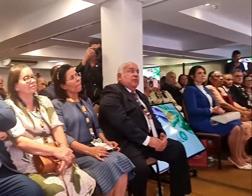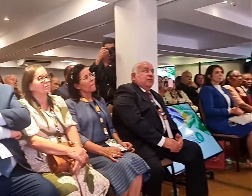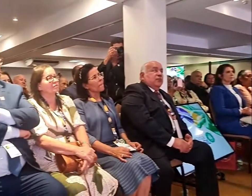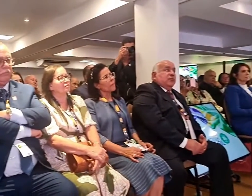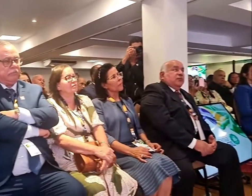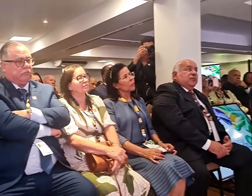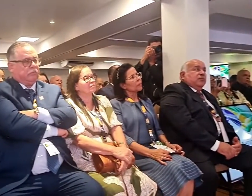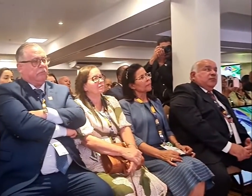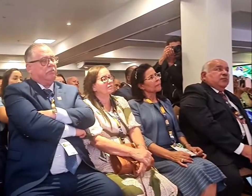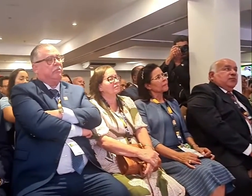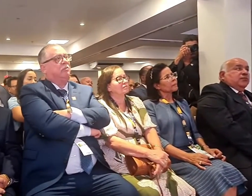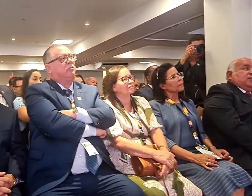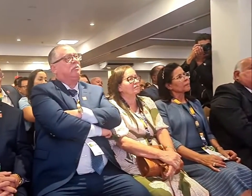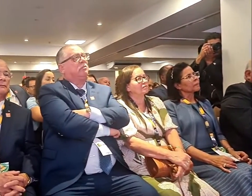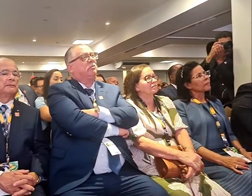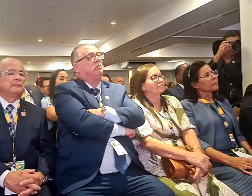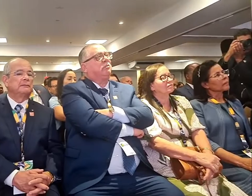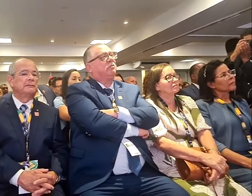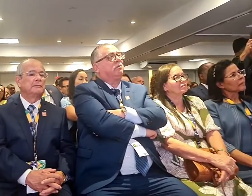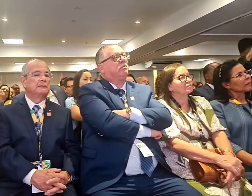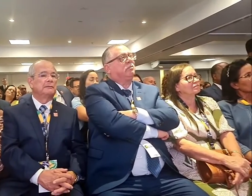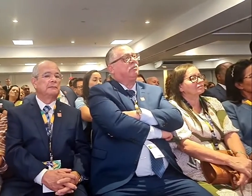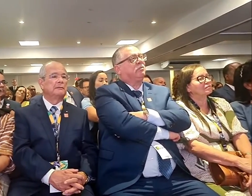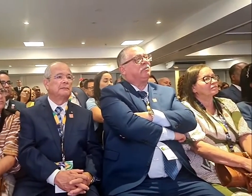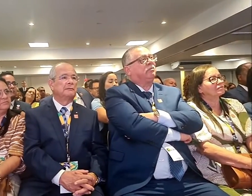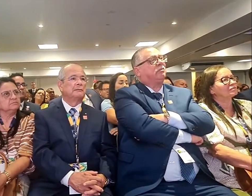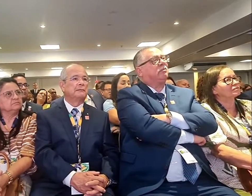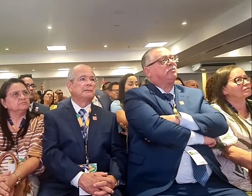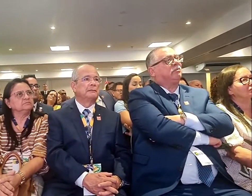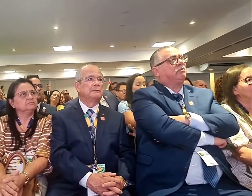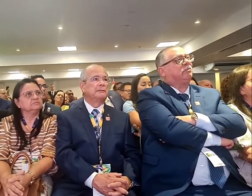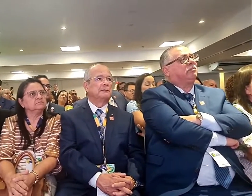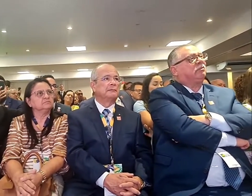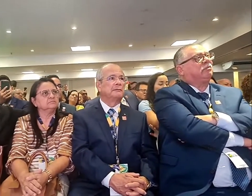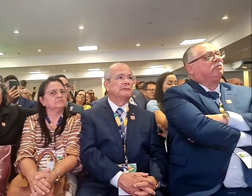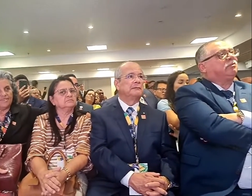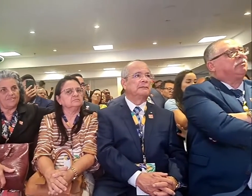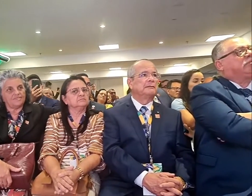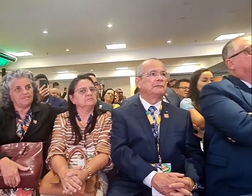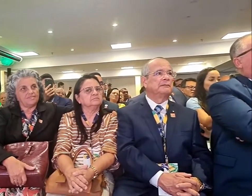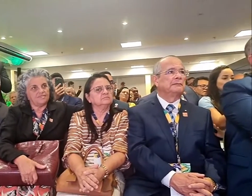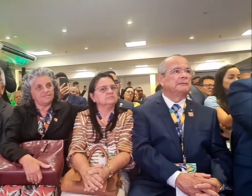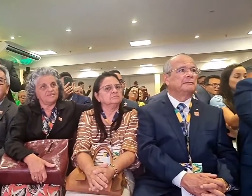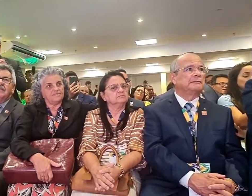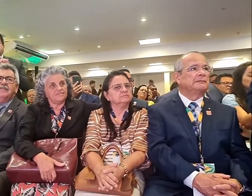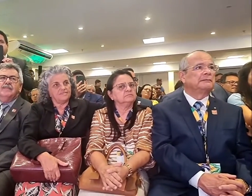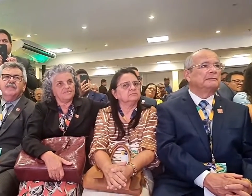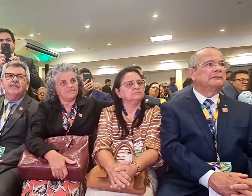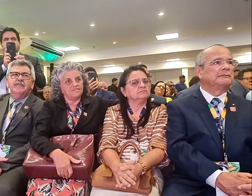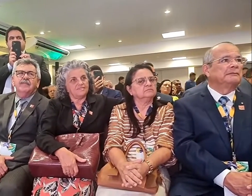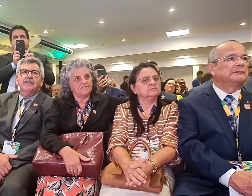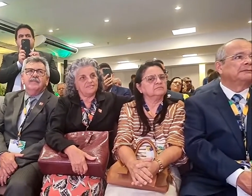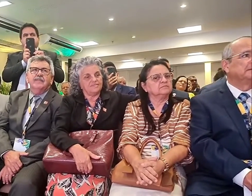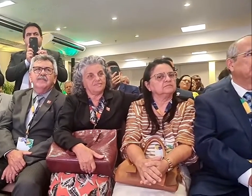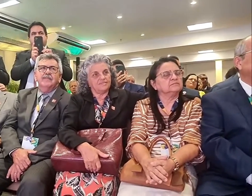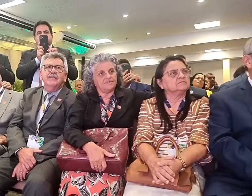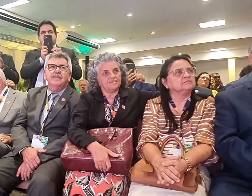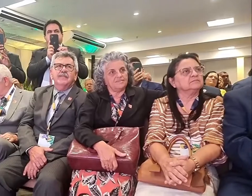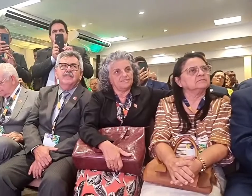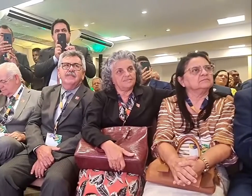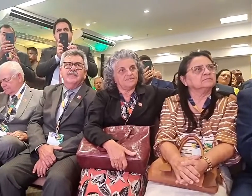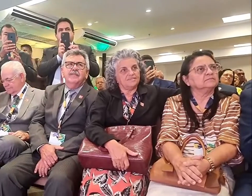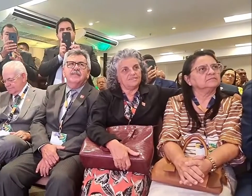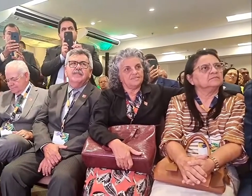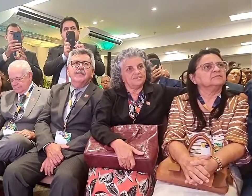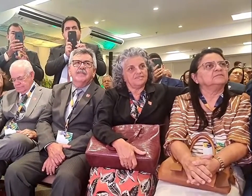durante a pandemia, 2020 e 2021, nós mandamos recursos para estados e municípios, independente do